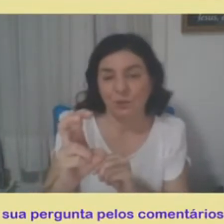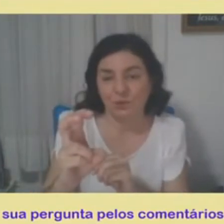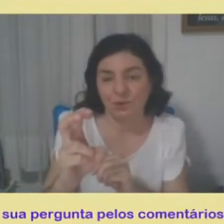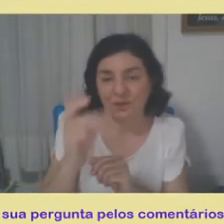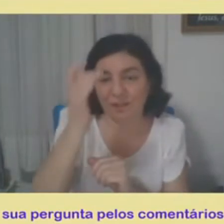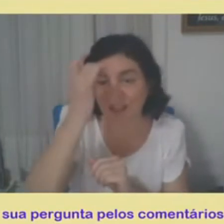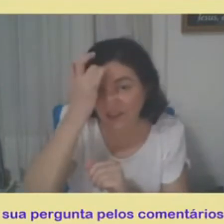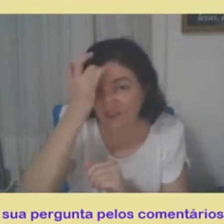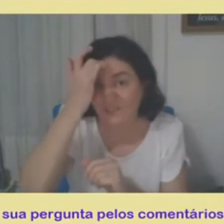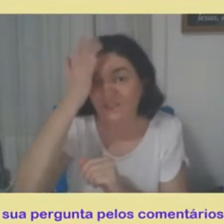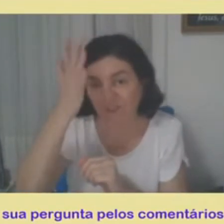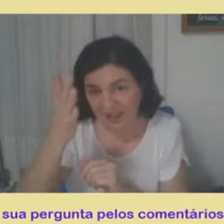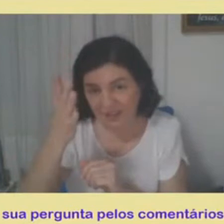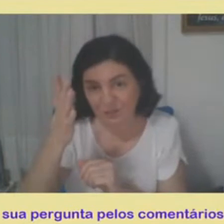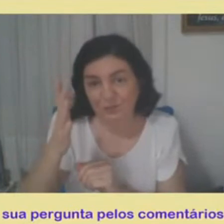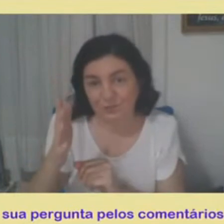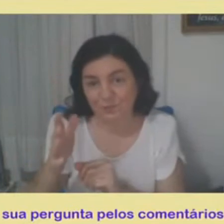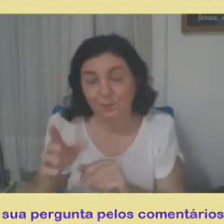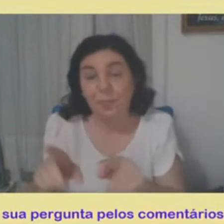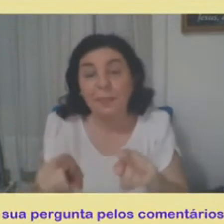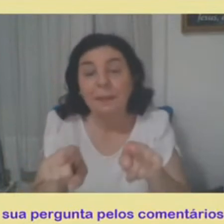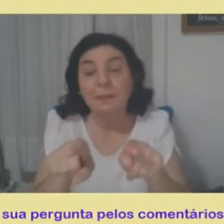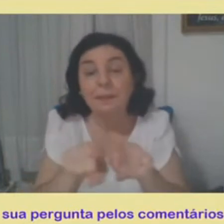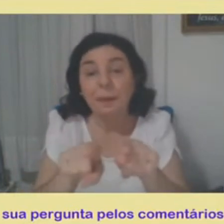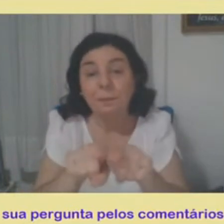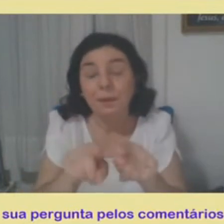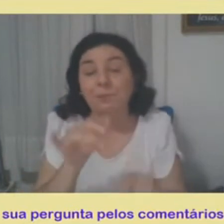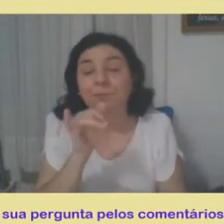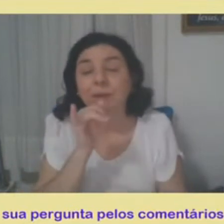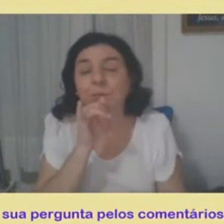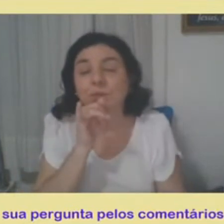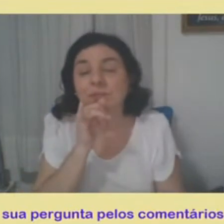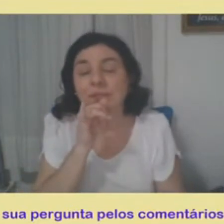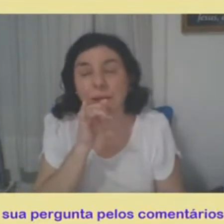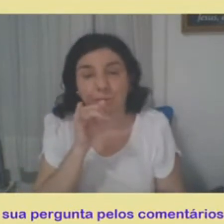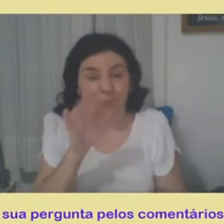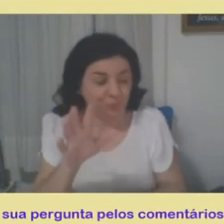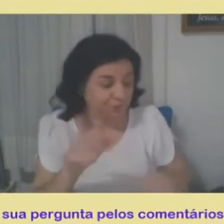3, 4, 5. Bem fácil.